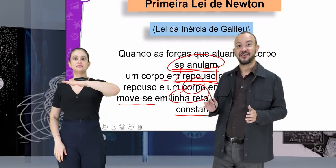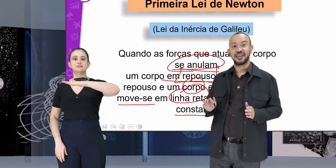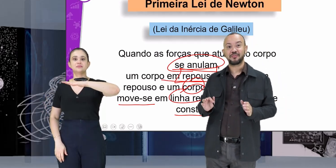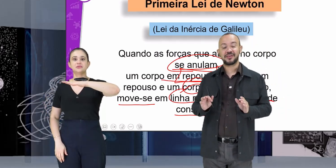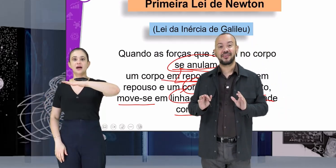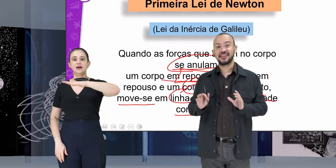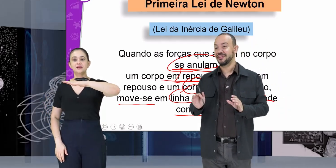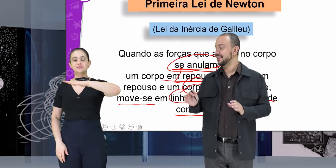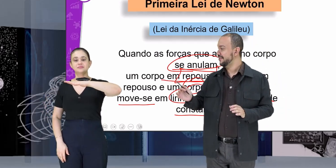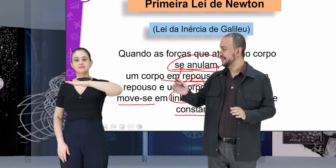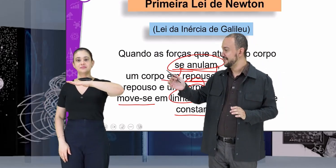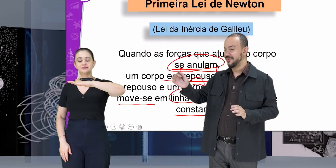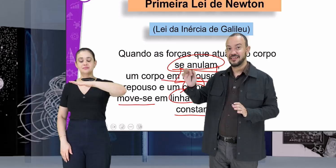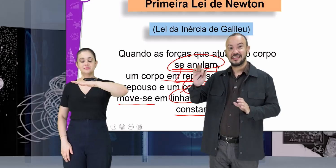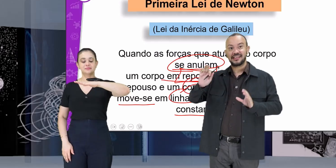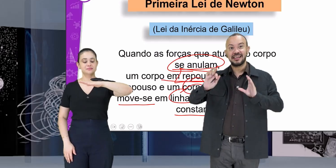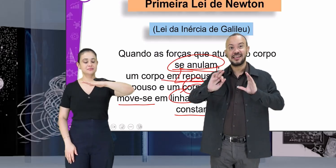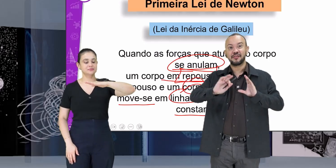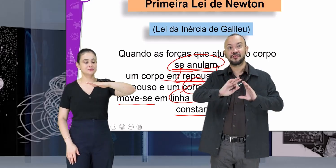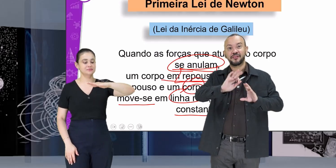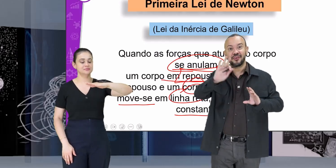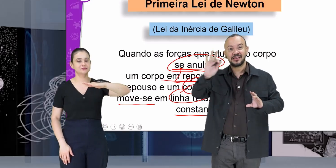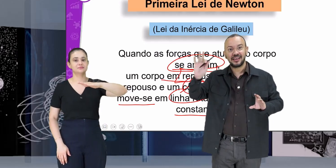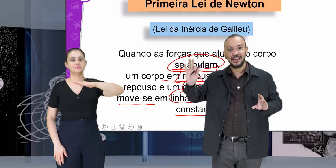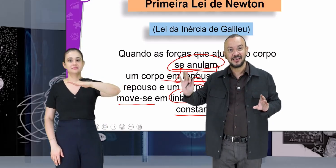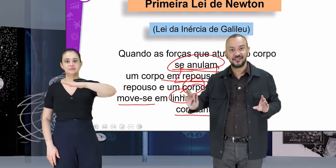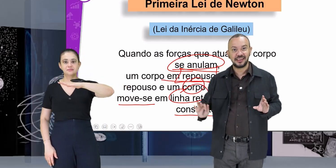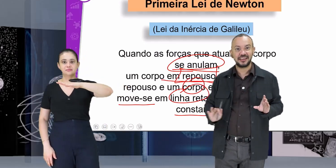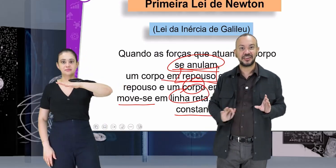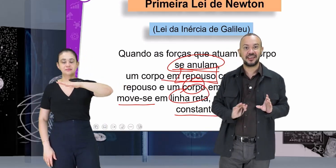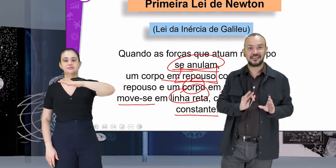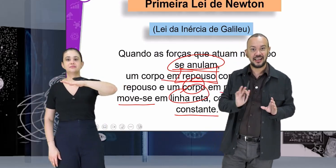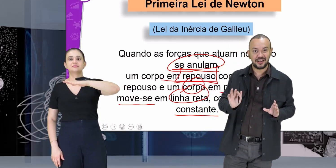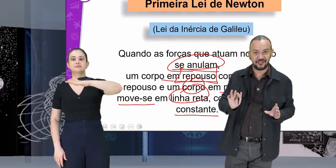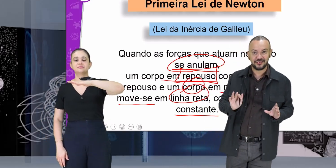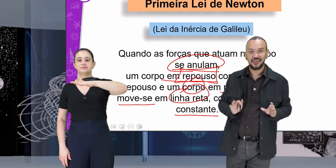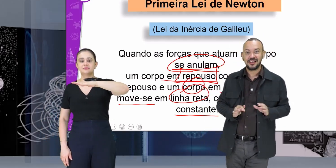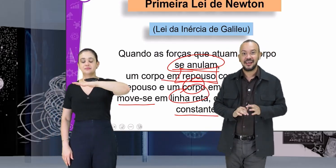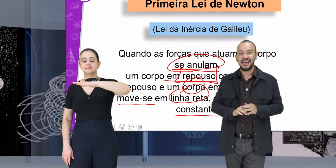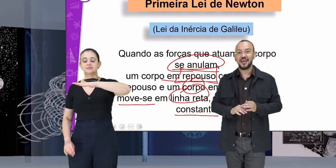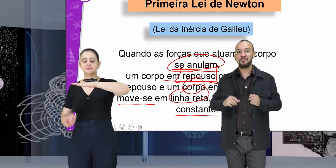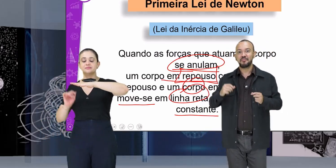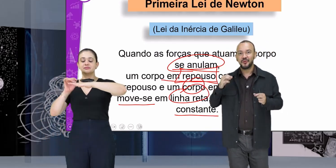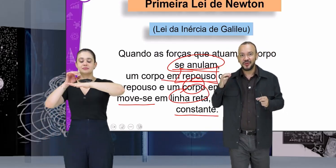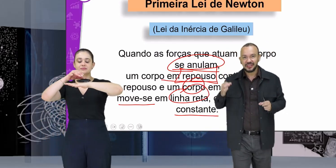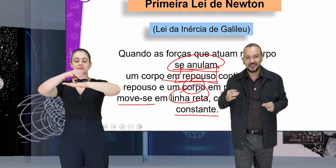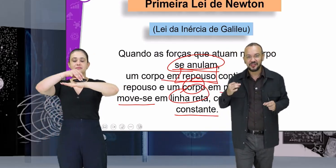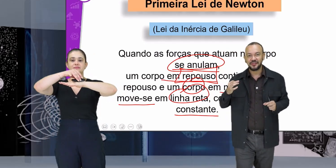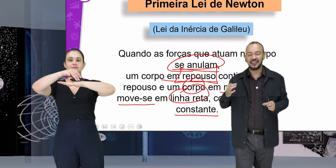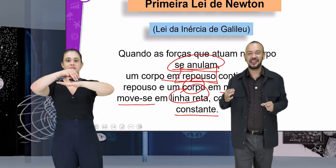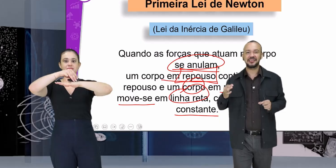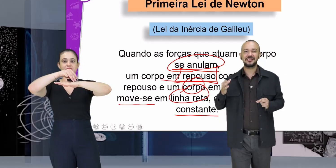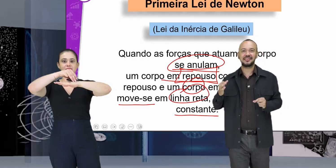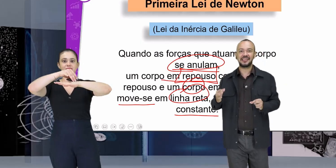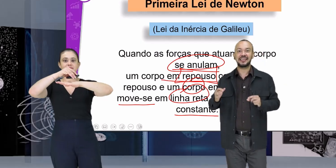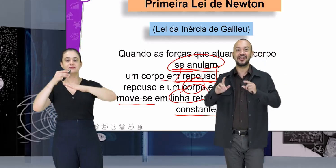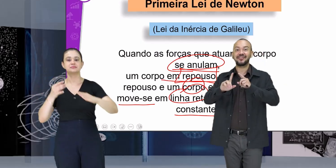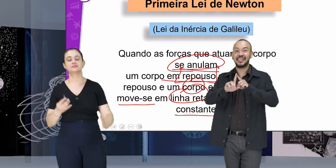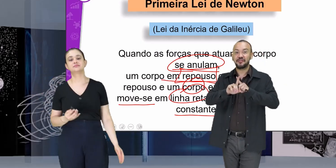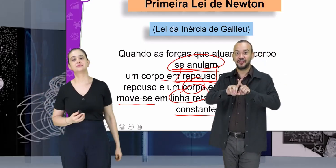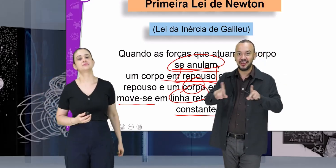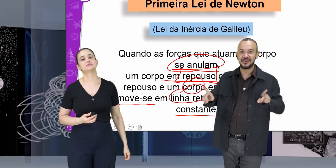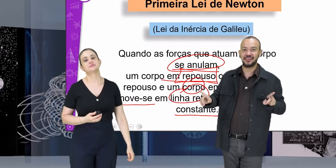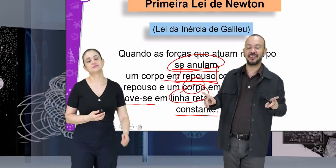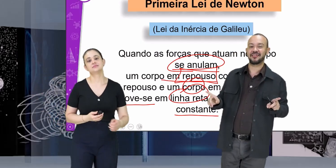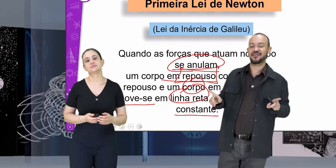anulam. Ok, pessoal? Tá. Então, olha só, dizer que a força resultante é zero é muito diferente de dizer que não